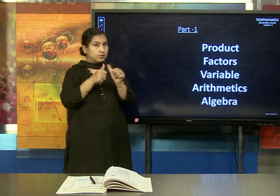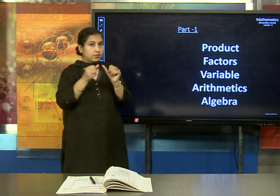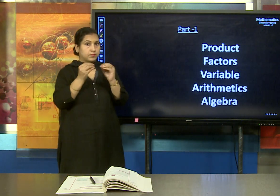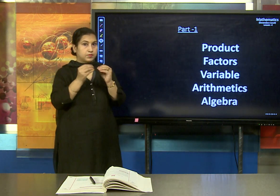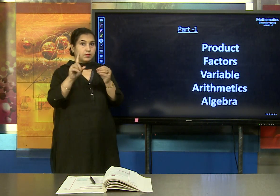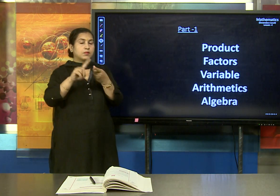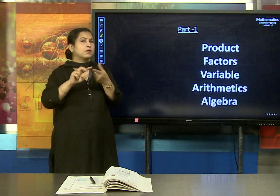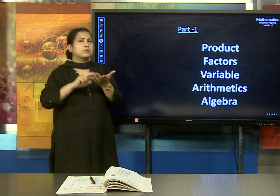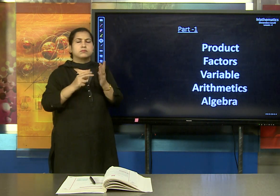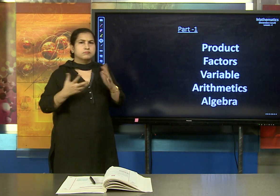वेरिएबल्स,